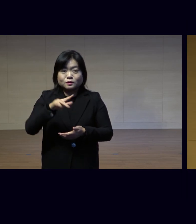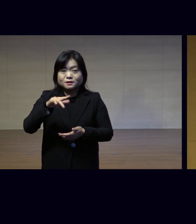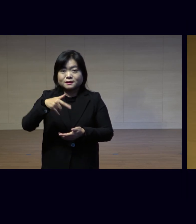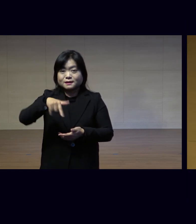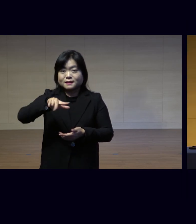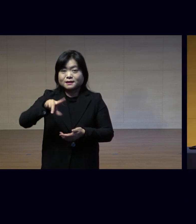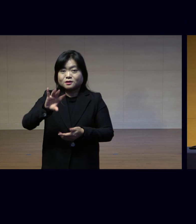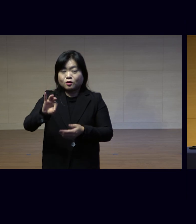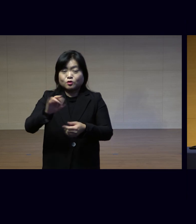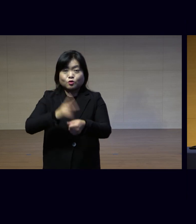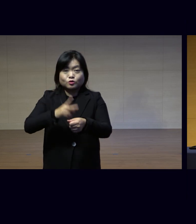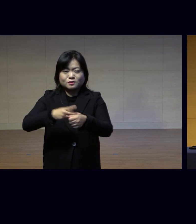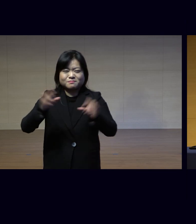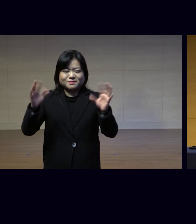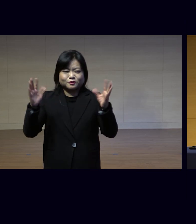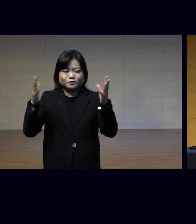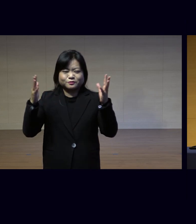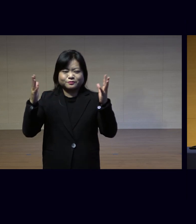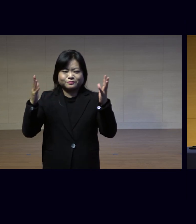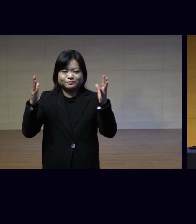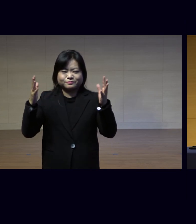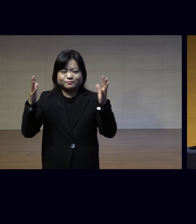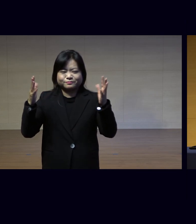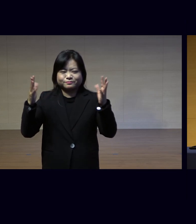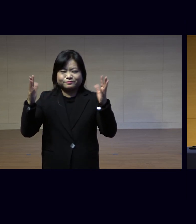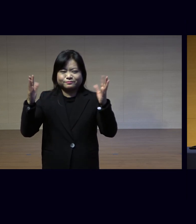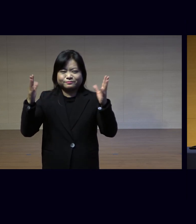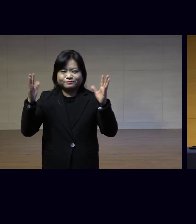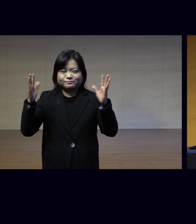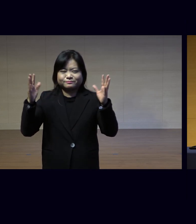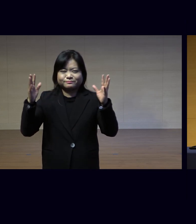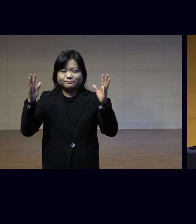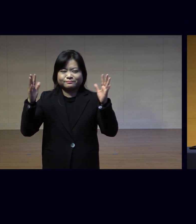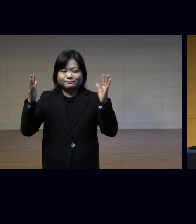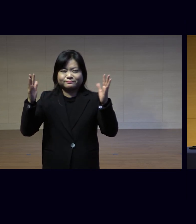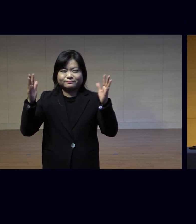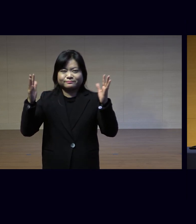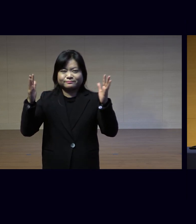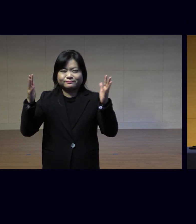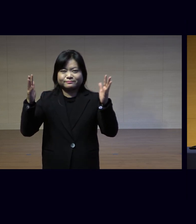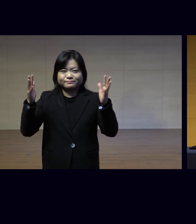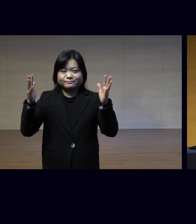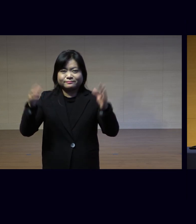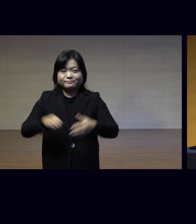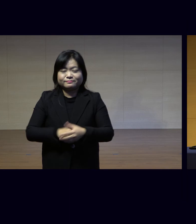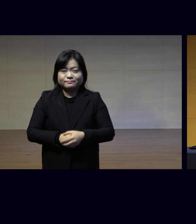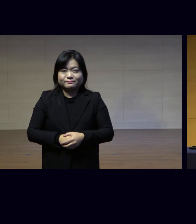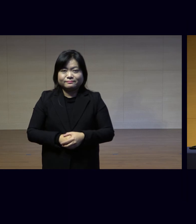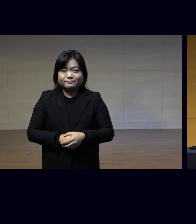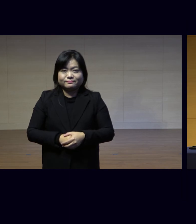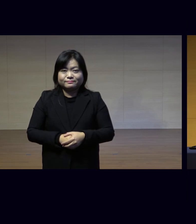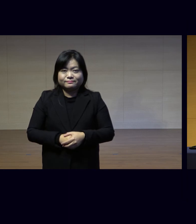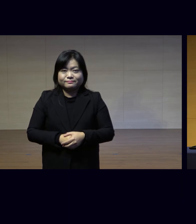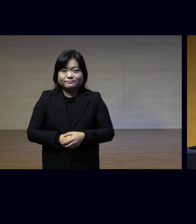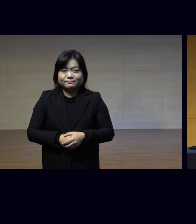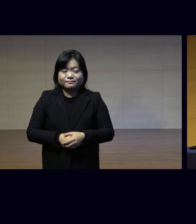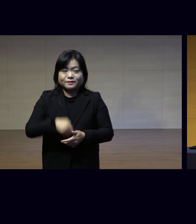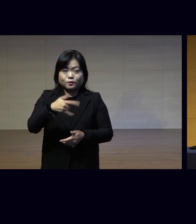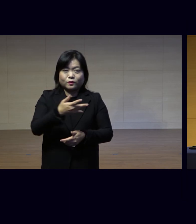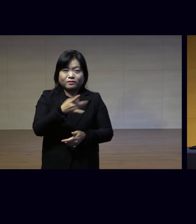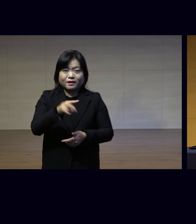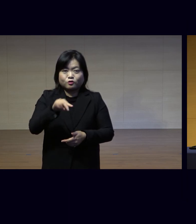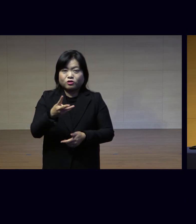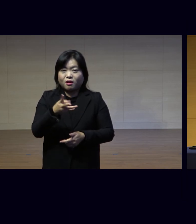교수님께 다시 한번 박수 부탁드리겠습니다. 네. 자, 괴테, 실러, 발자크